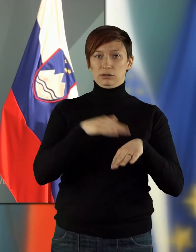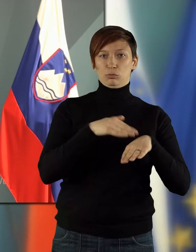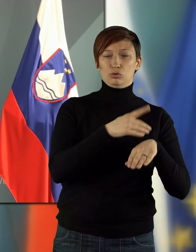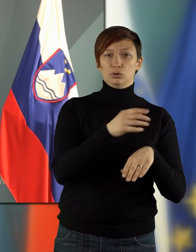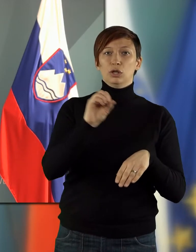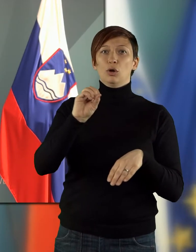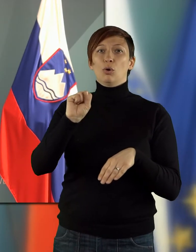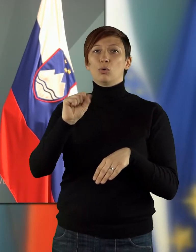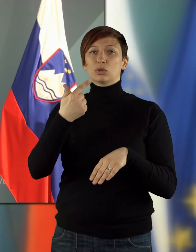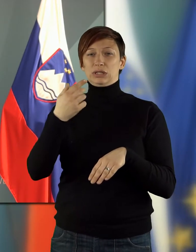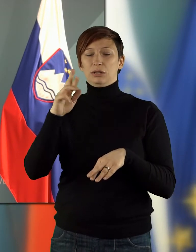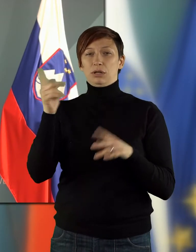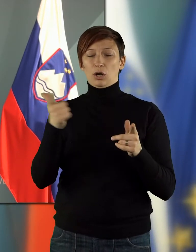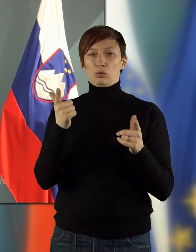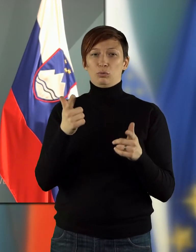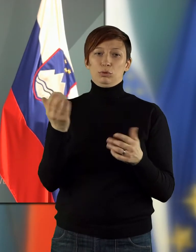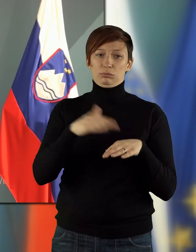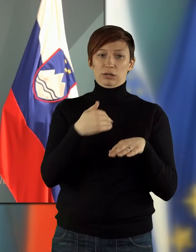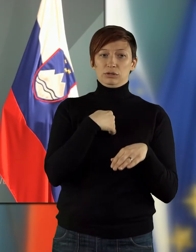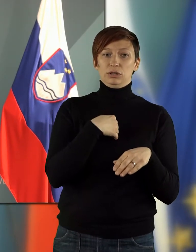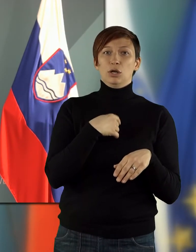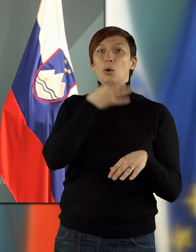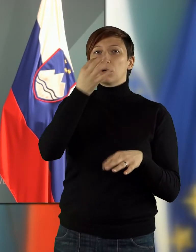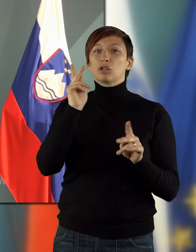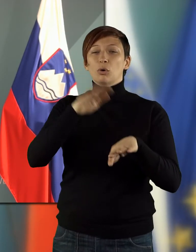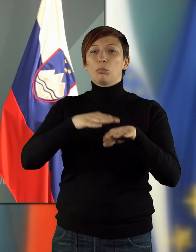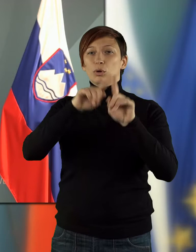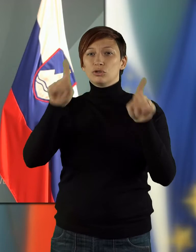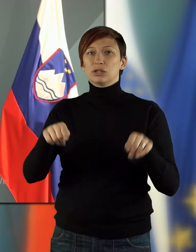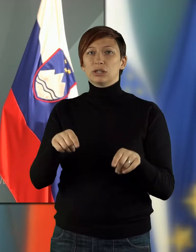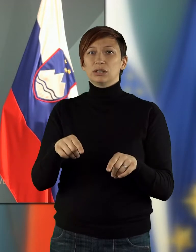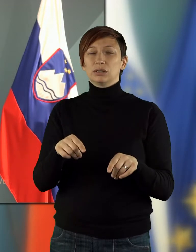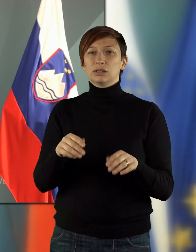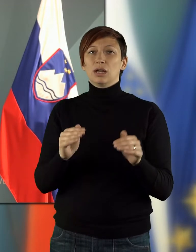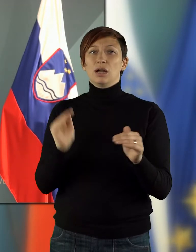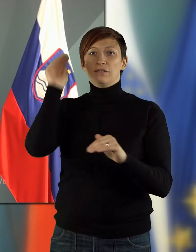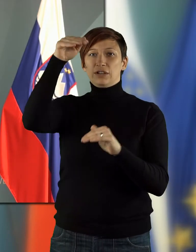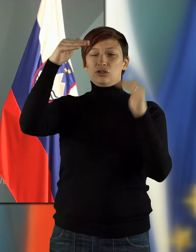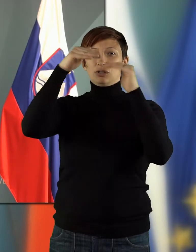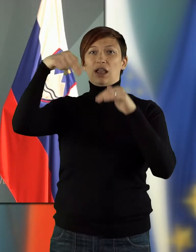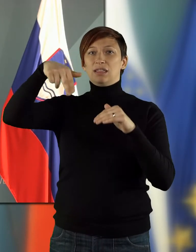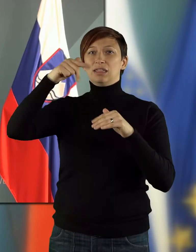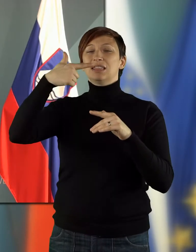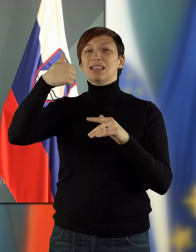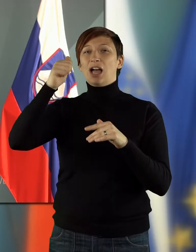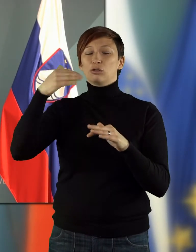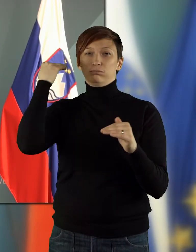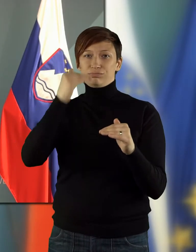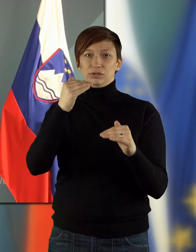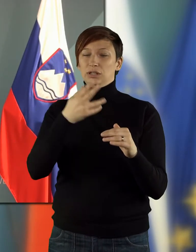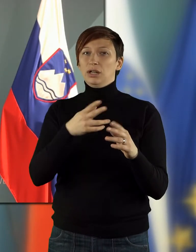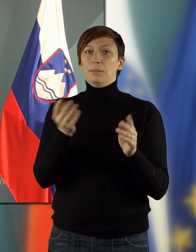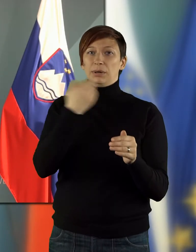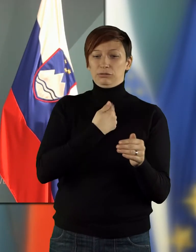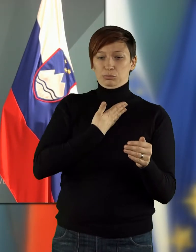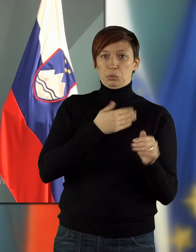me. Vprašanje pravo je tudi, kako je poročilo, ki je označeno za NATO restricted, preko do